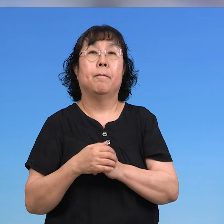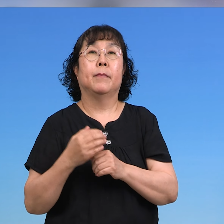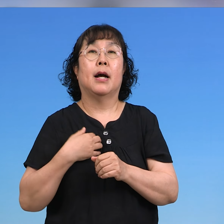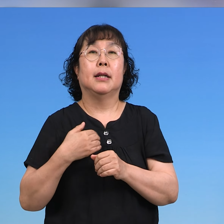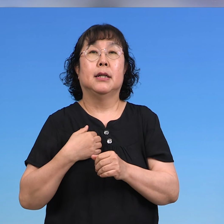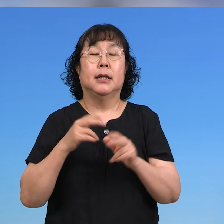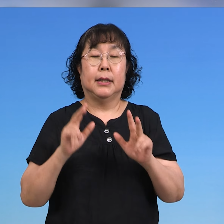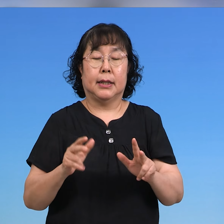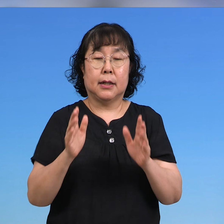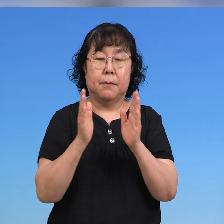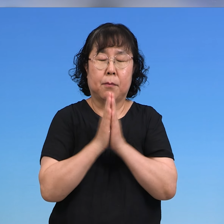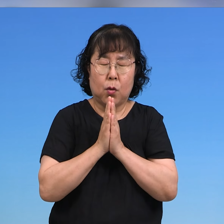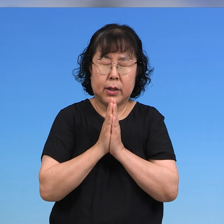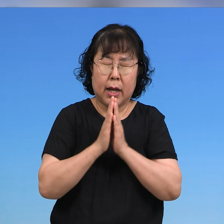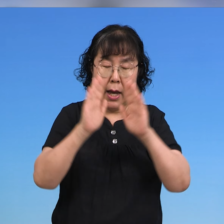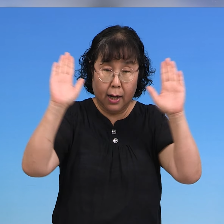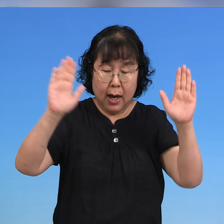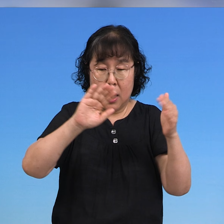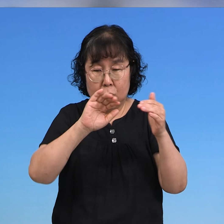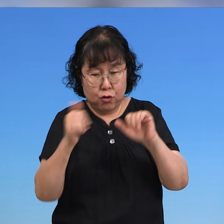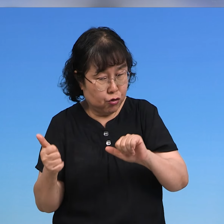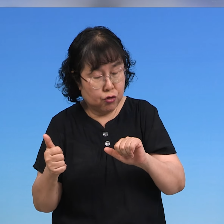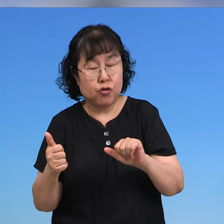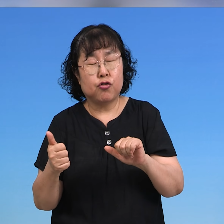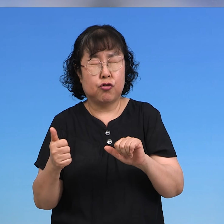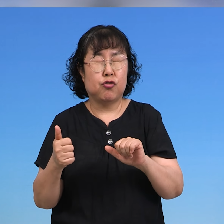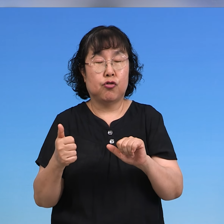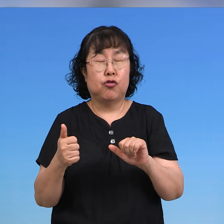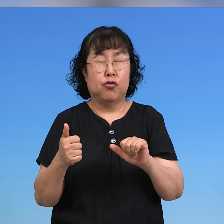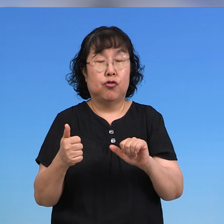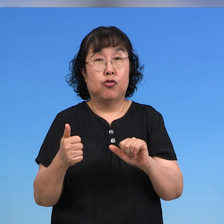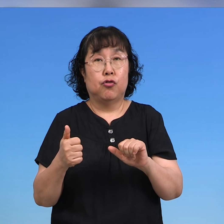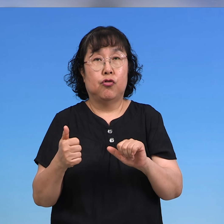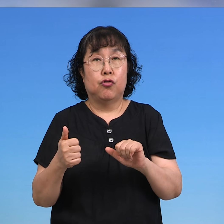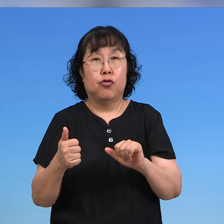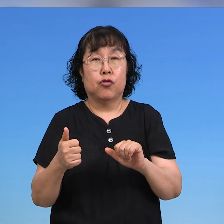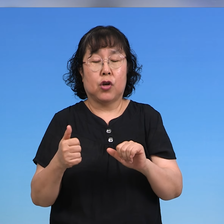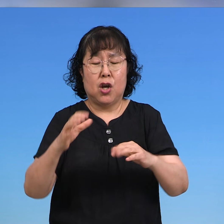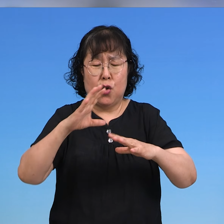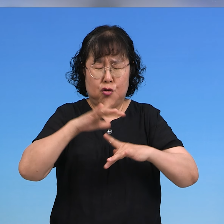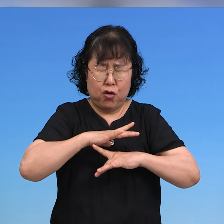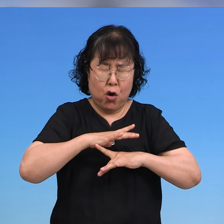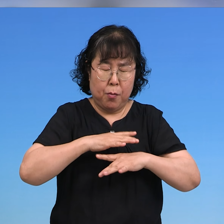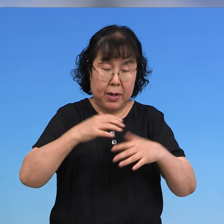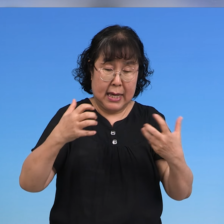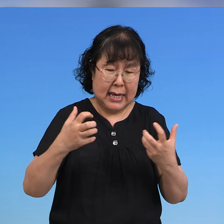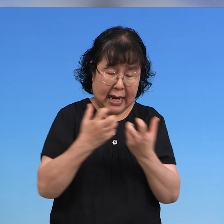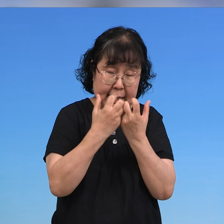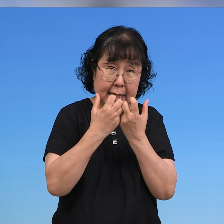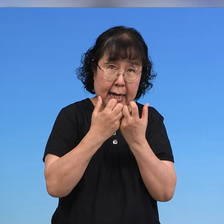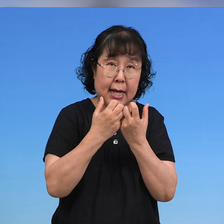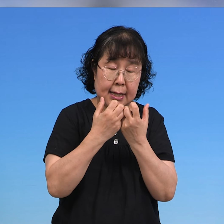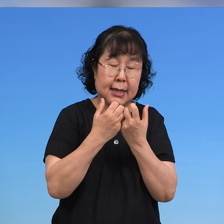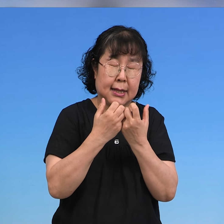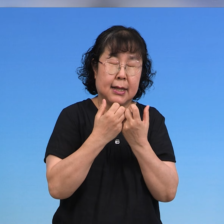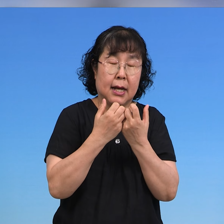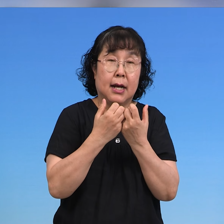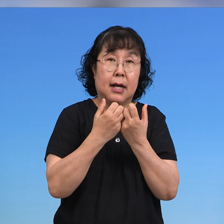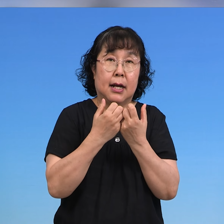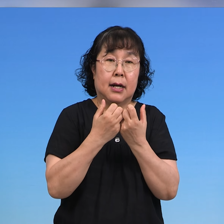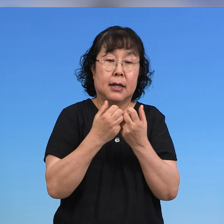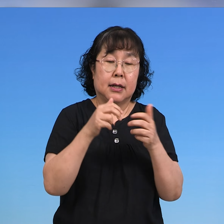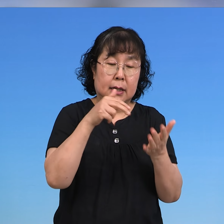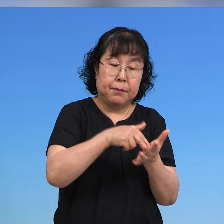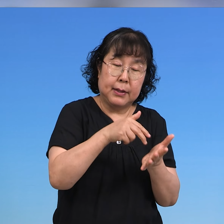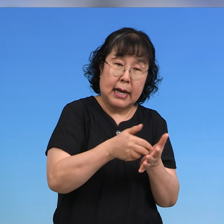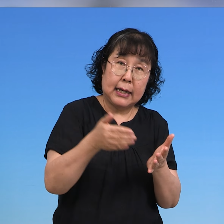죽은 상황인데, 난 지금 빈 텅 빈 들판에 서 있는데, 주님은 나의 요새라고. 이 상상력이에요. 여러분